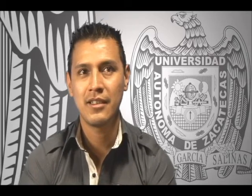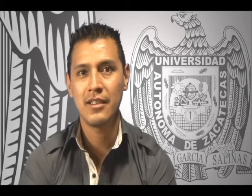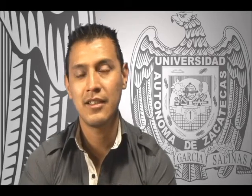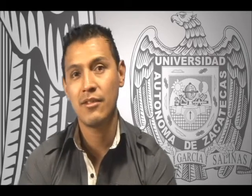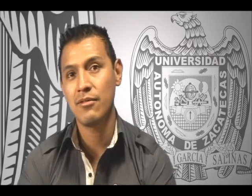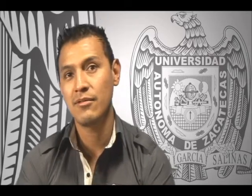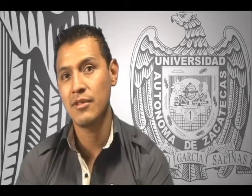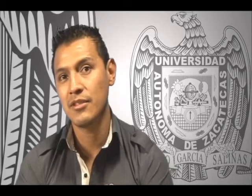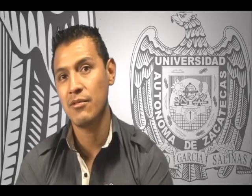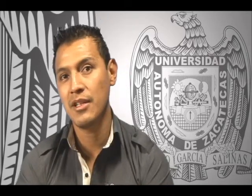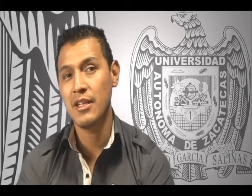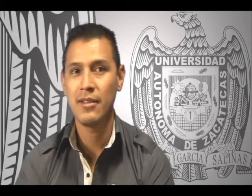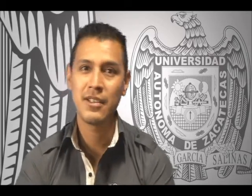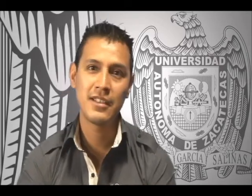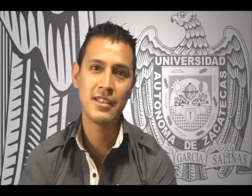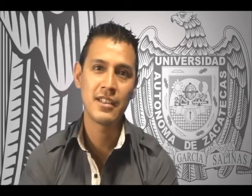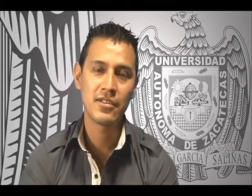Ir a una escuela y hablar en señas.